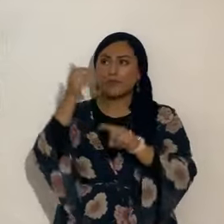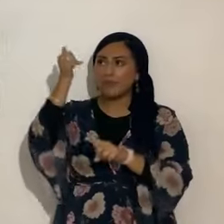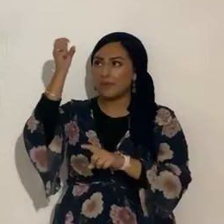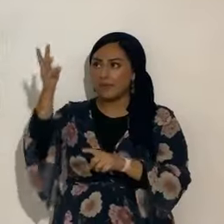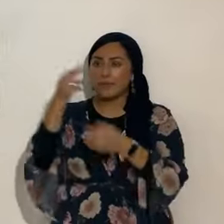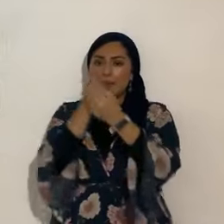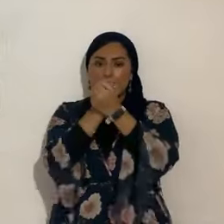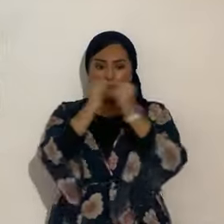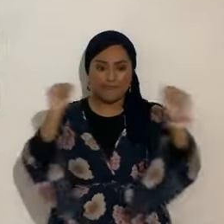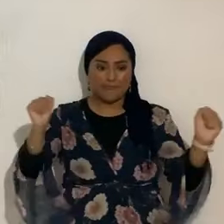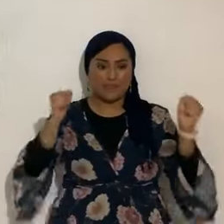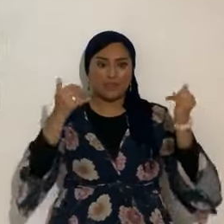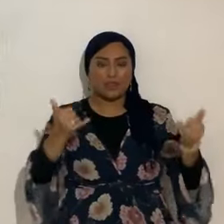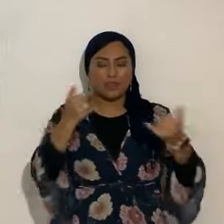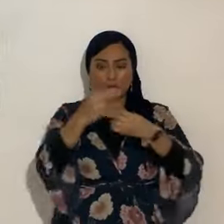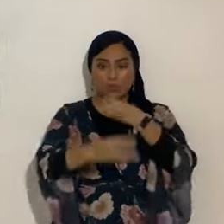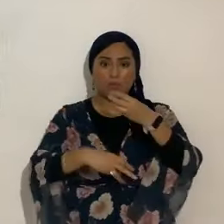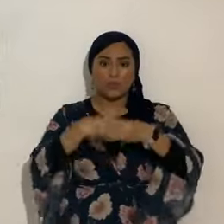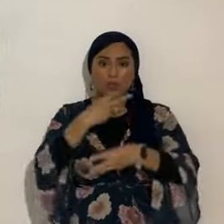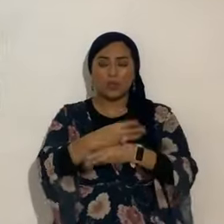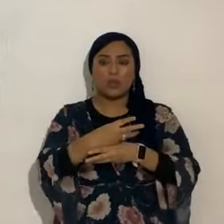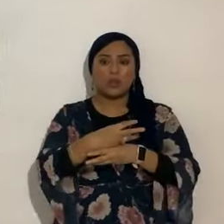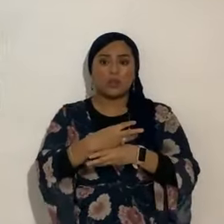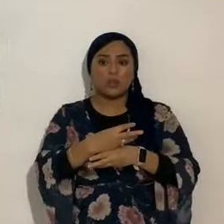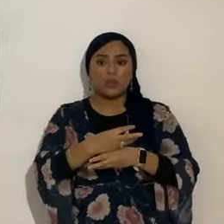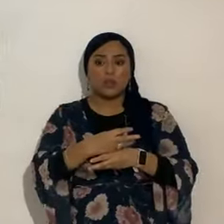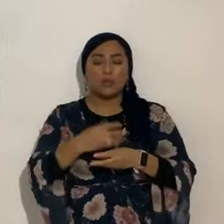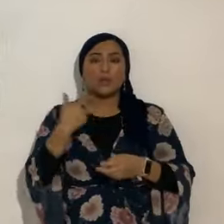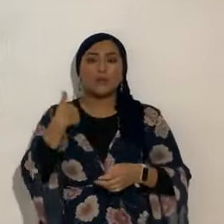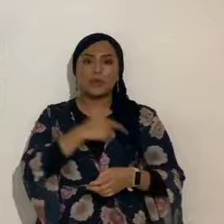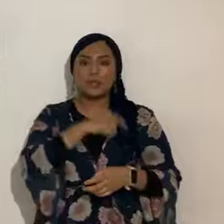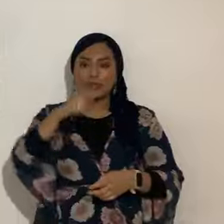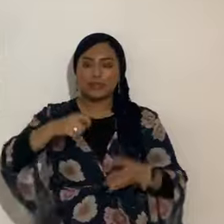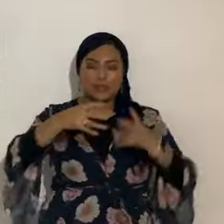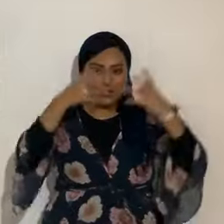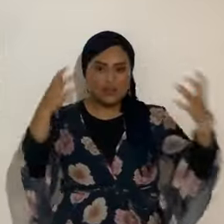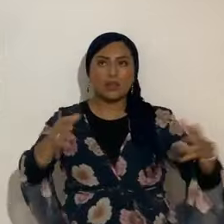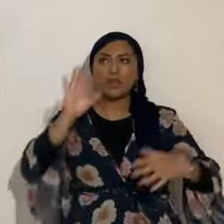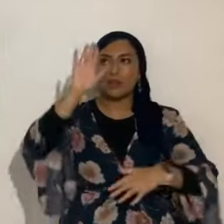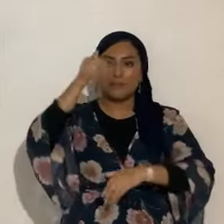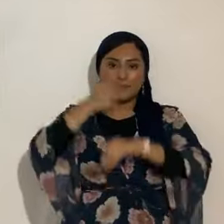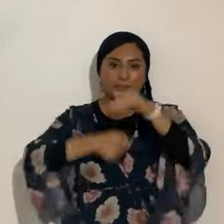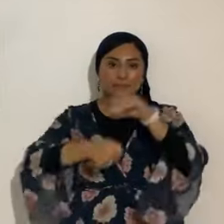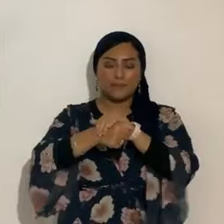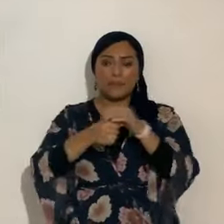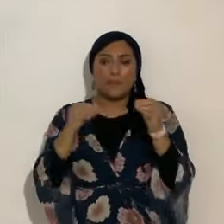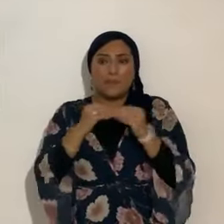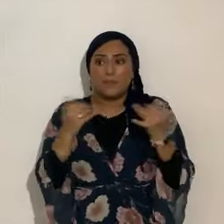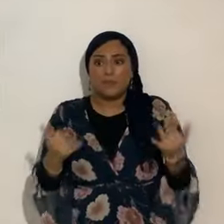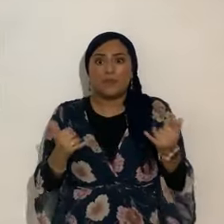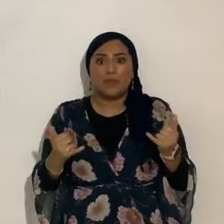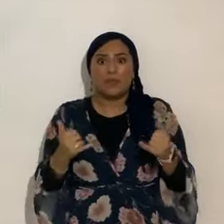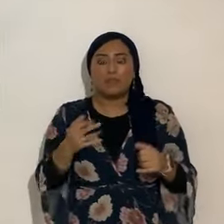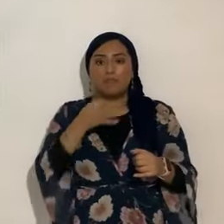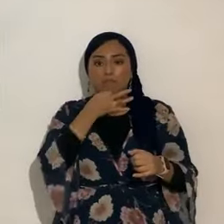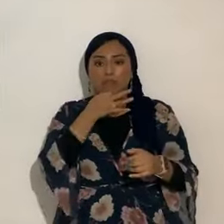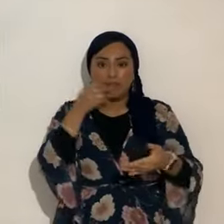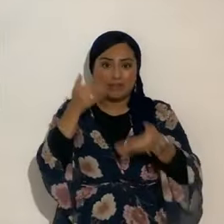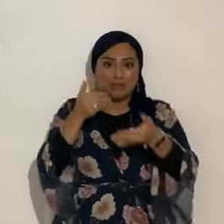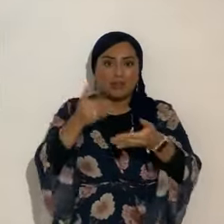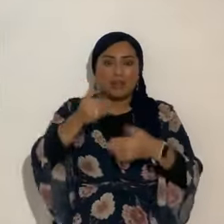Ser libres en este mundo, que necesitamos mucho de su protección, y más ahora que está acercando la mitad de la semana